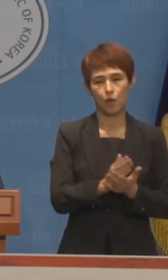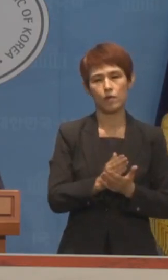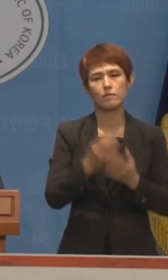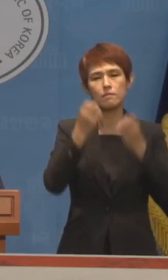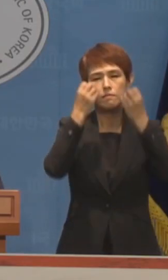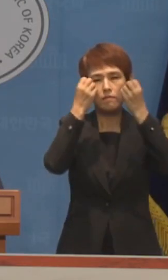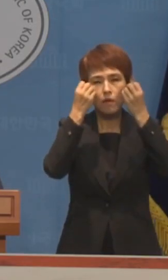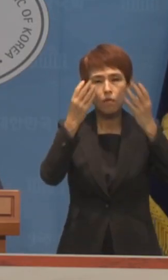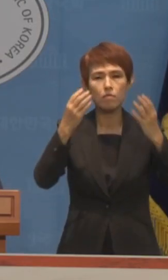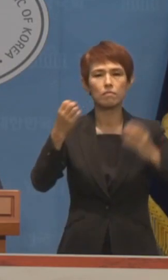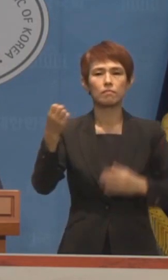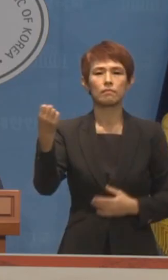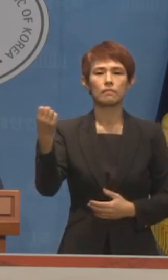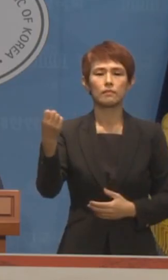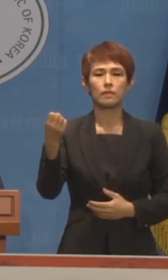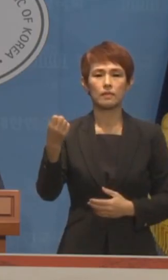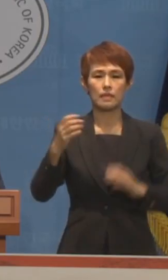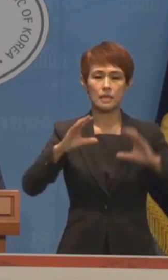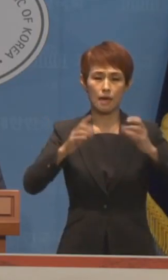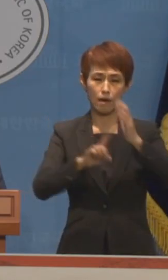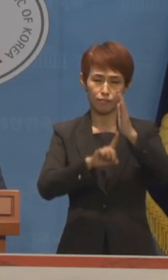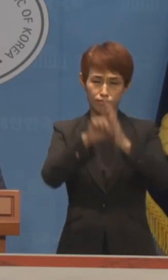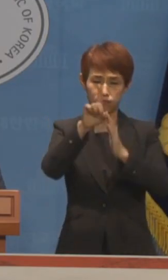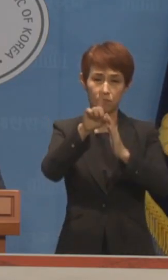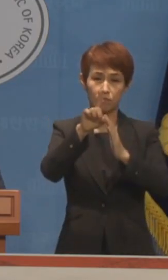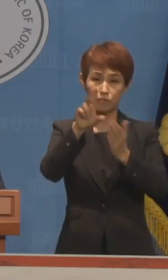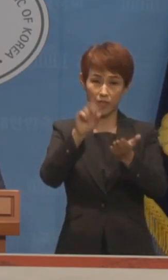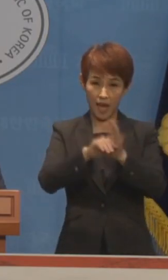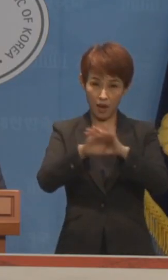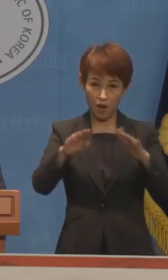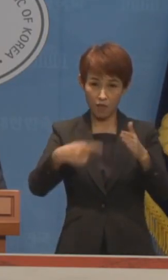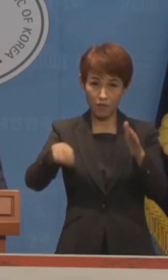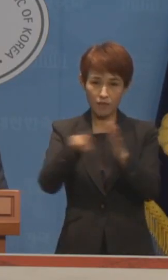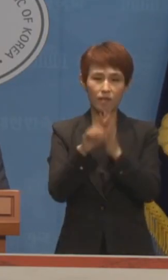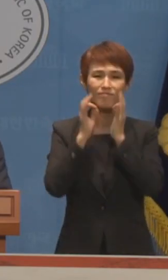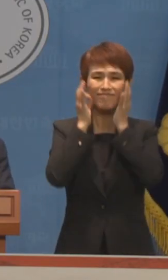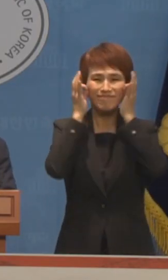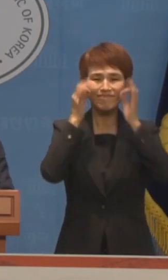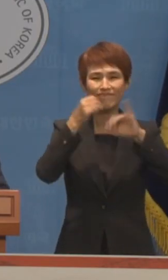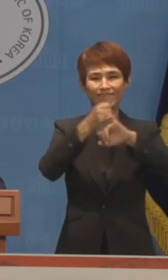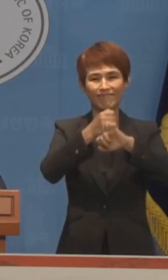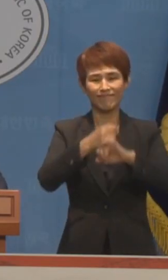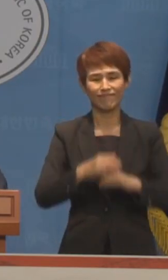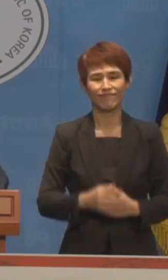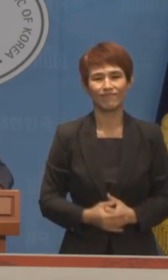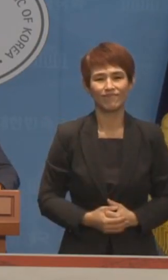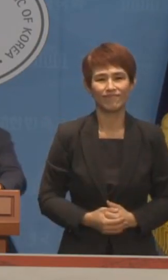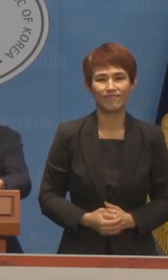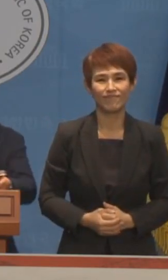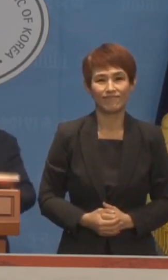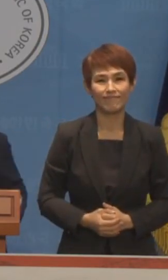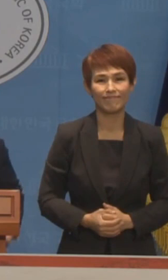새로운 기후위기 시대의 문명 국가로 가기 위해서 더 열심히 노력하겠다는 말씀드립니다. 고맙습니다.